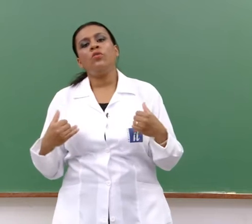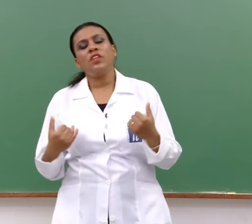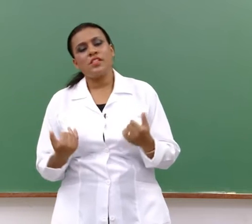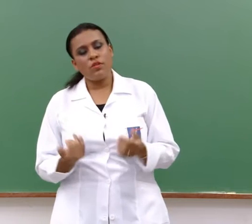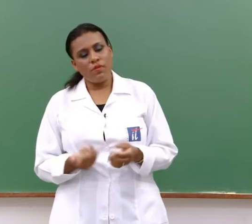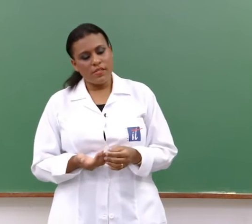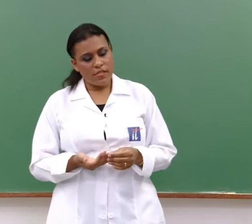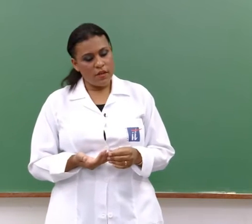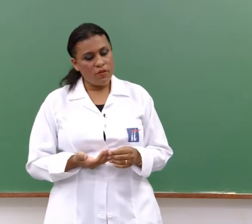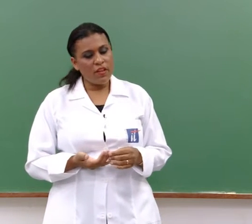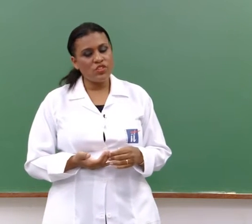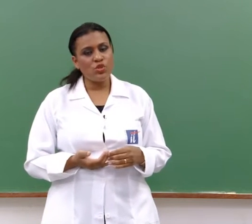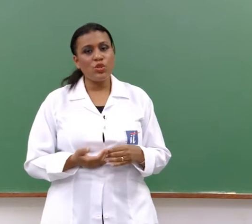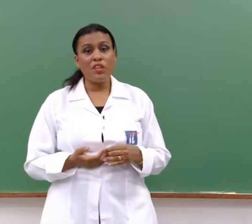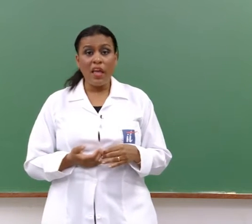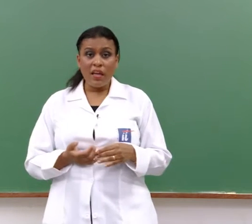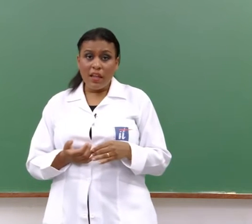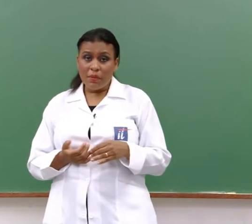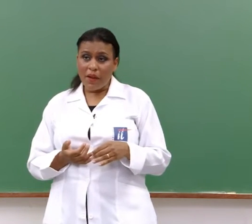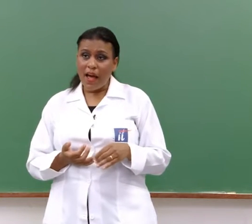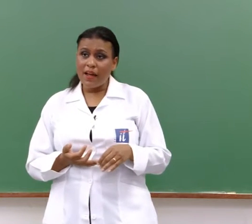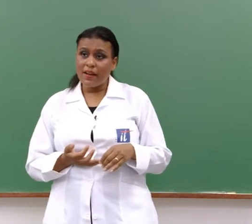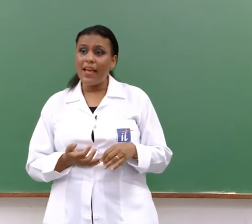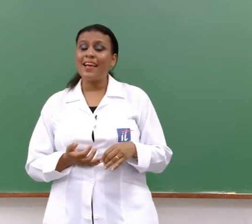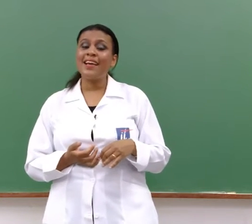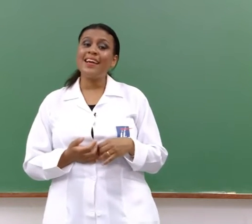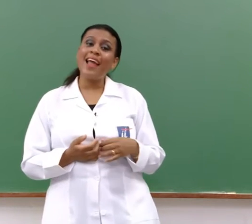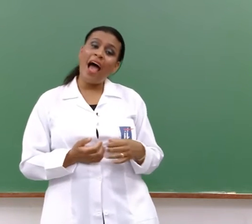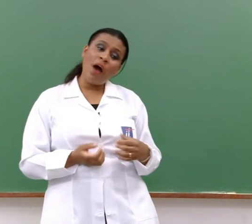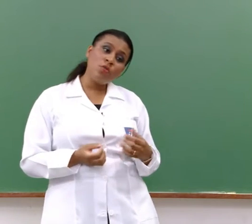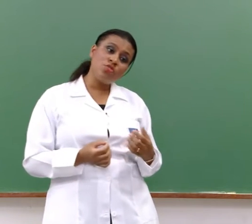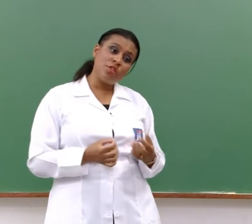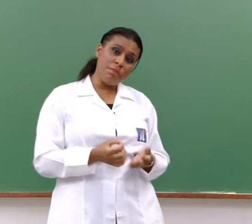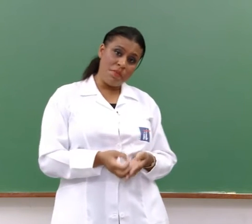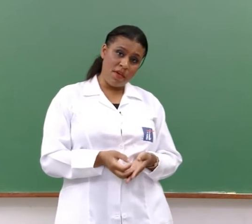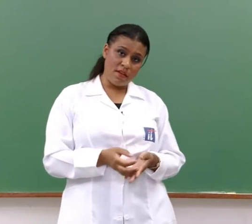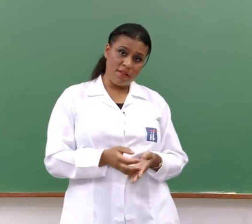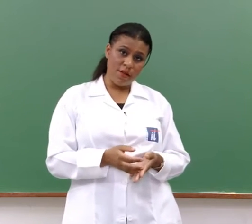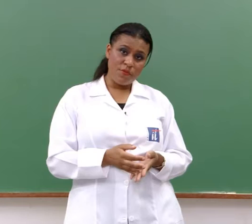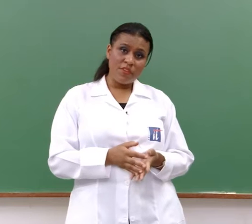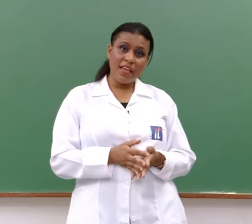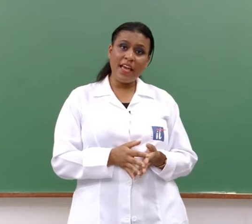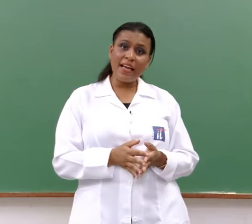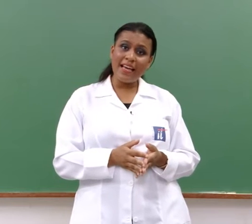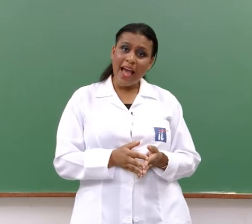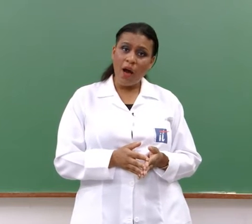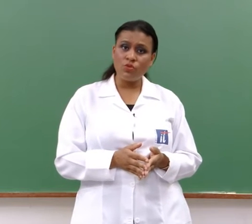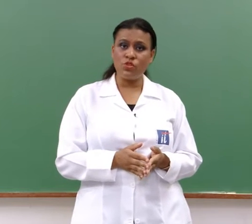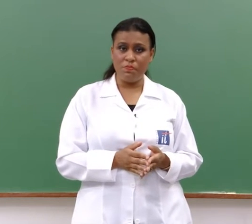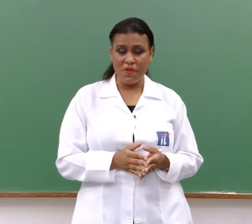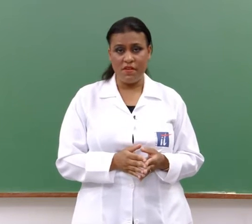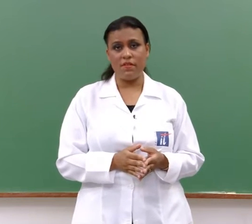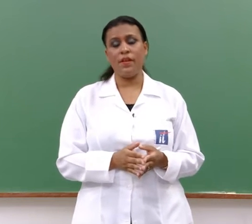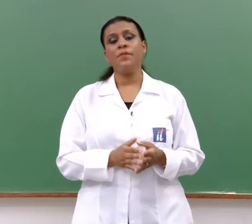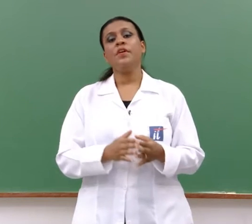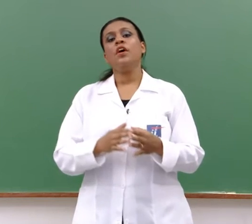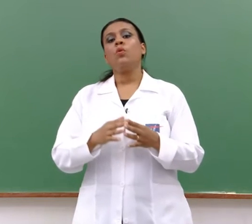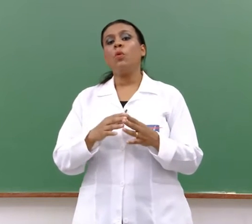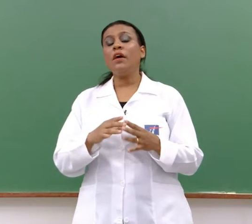Outra situação que a gente tem que lembrar, né? Grau de perda. O que é grau de perda?